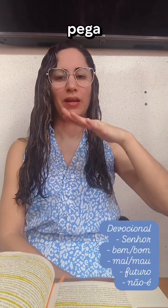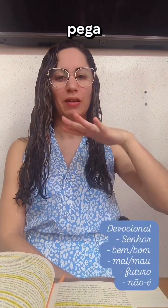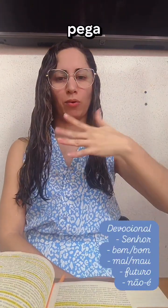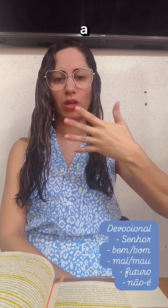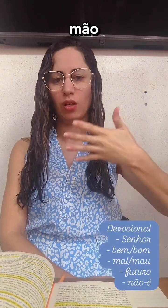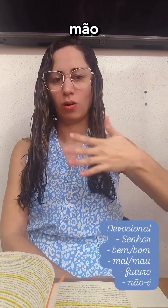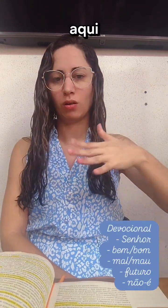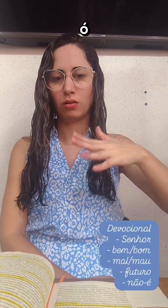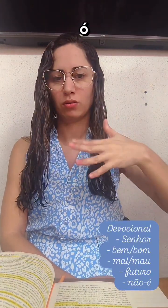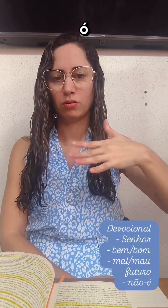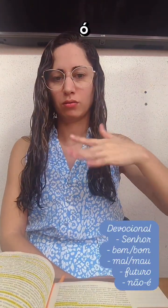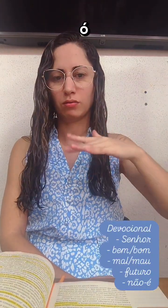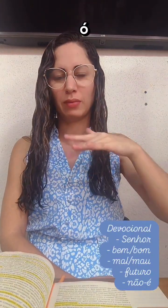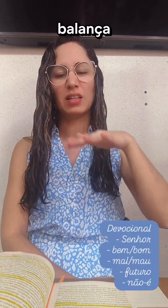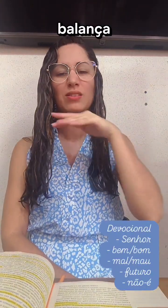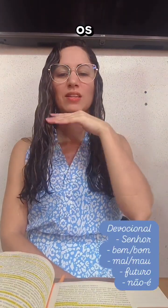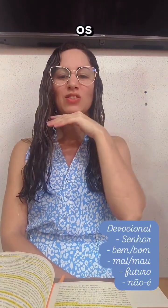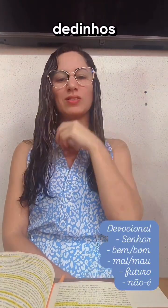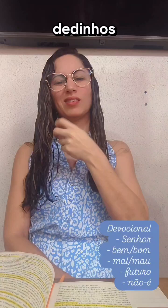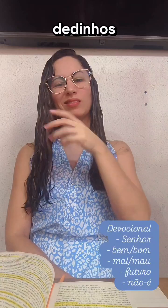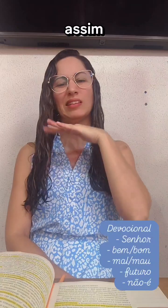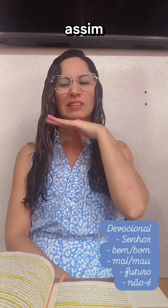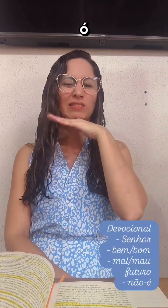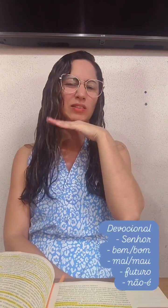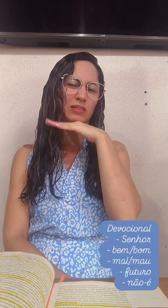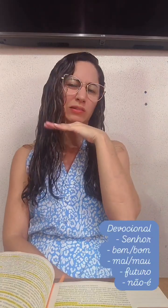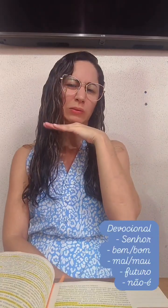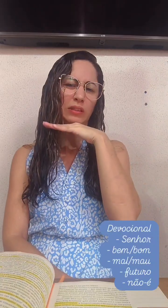Pega a mão aqui, ó. Balança os dedinhos assim, ó.